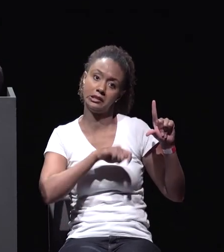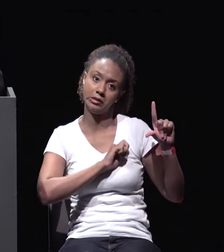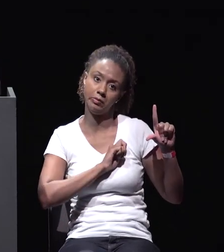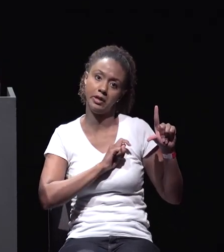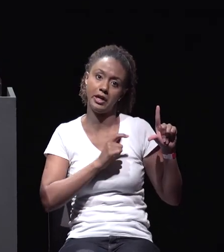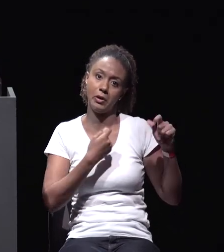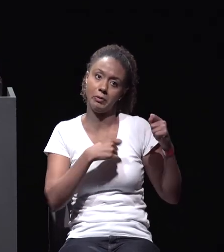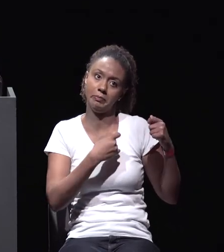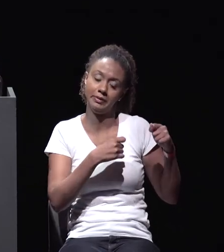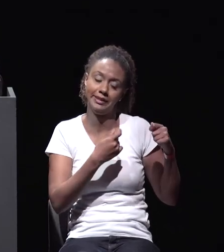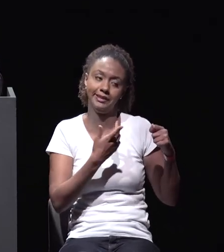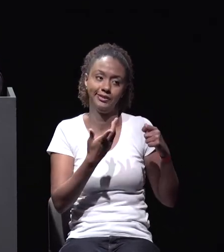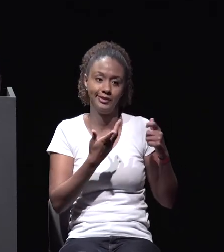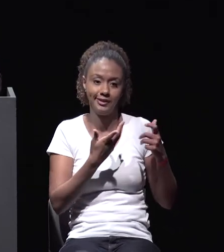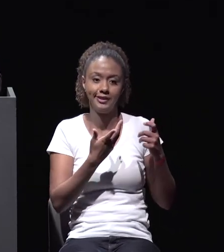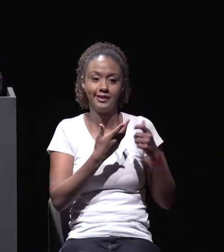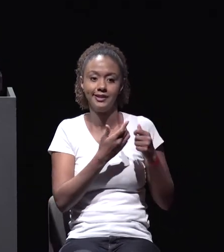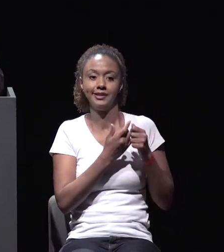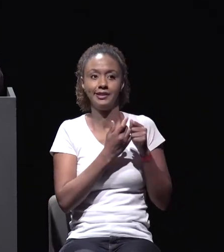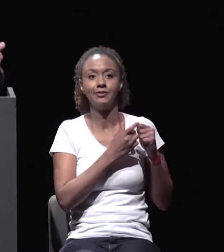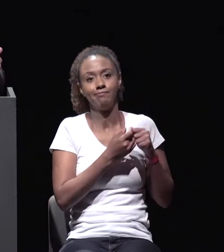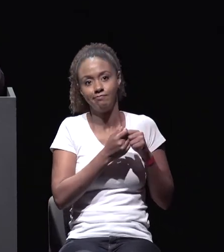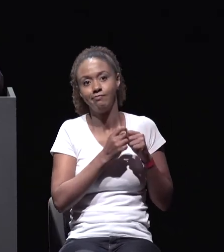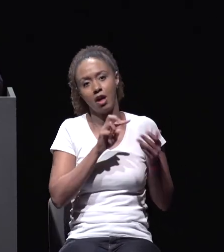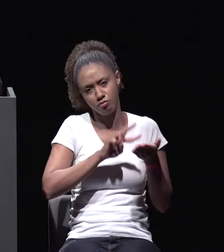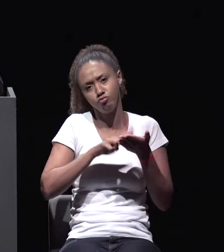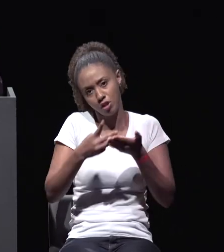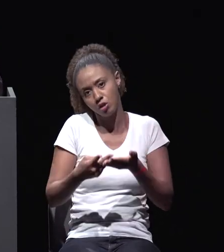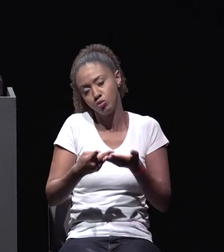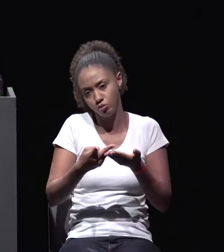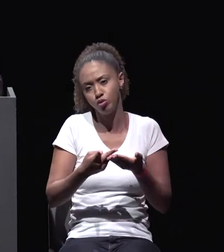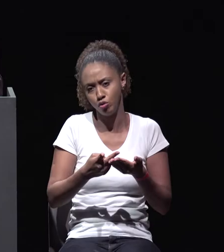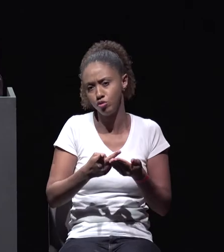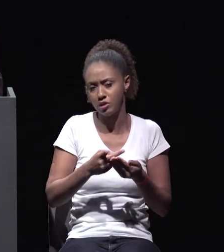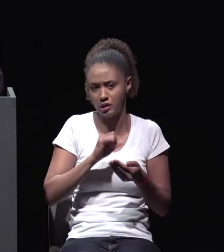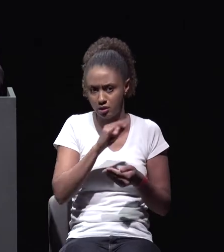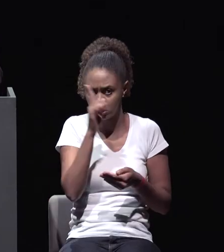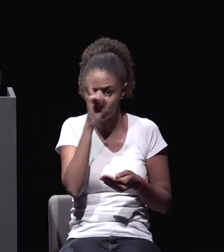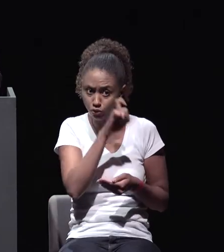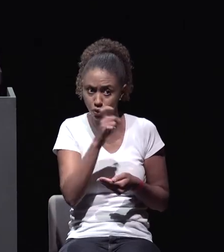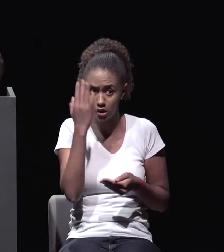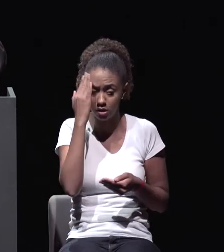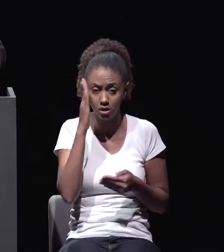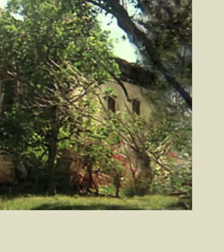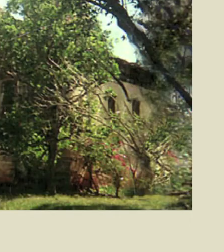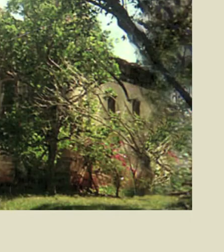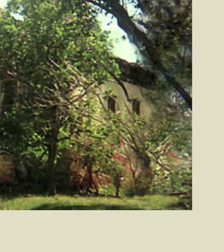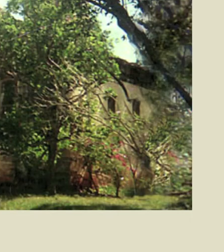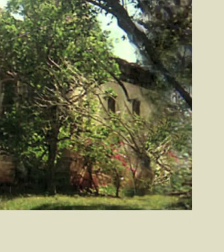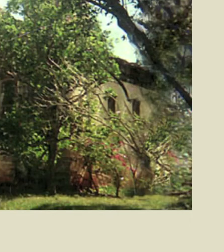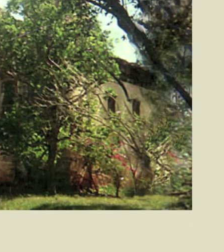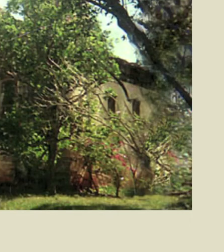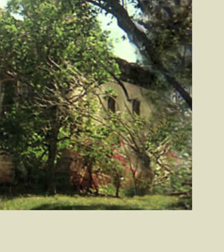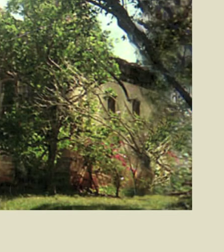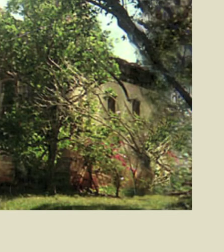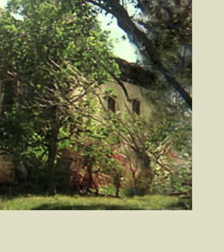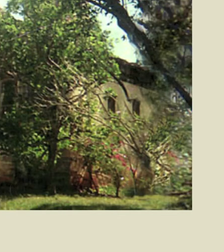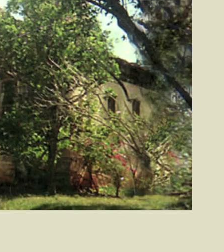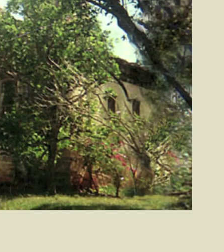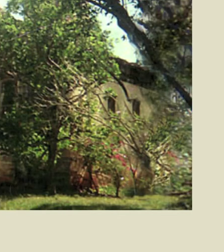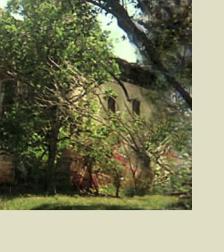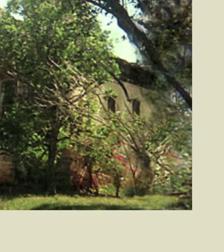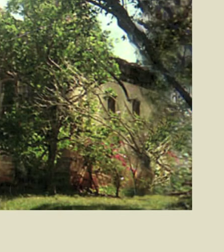comunicação a com o mesmo tema mas eu traduzo enfim na dificuldade então o que vocês vêem por exemplo é o caso